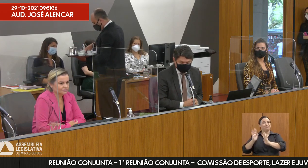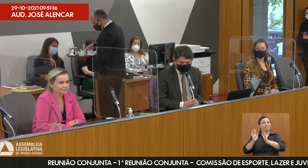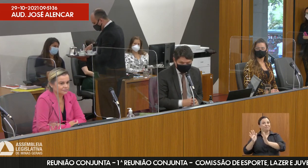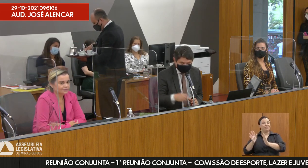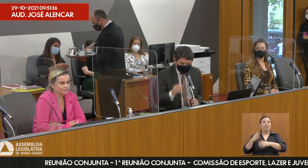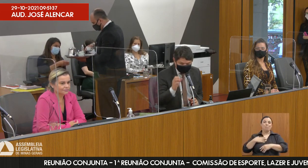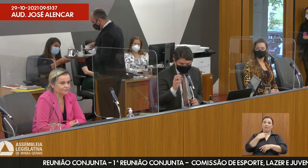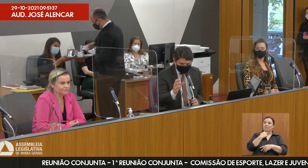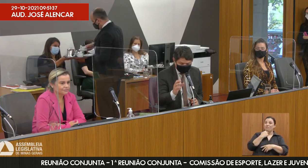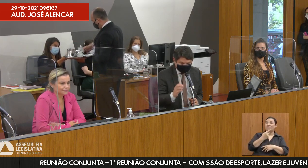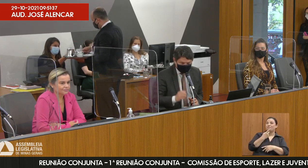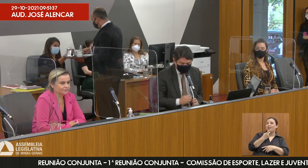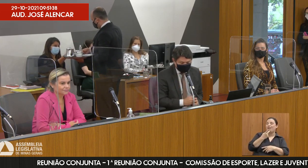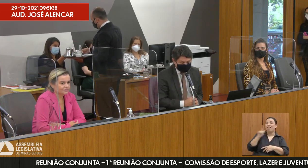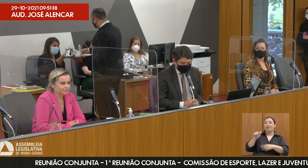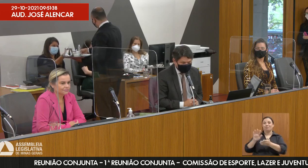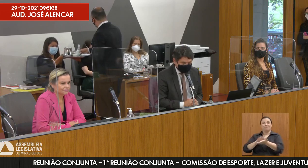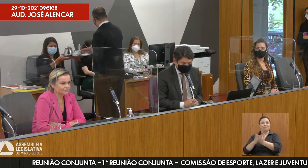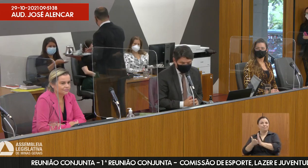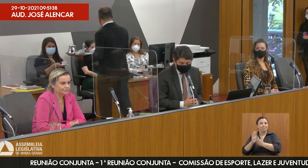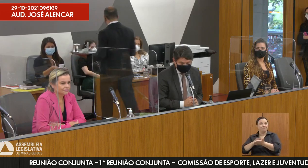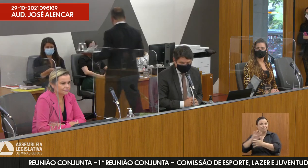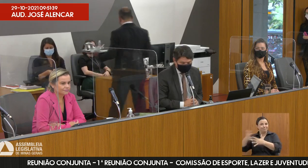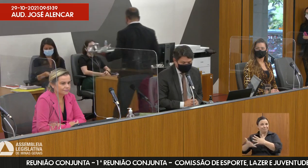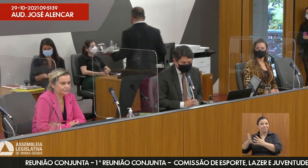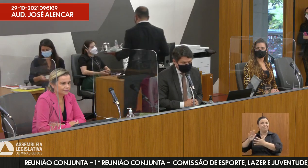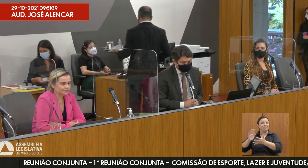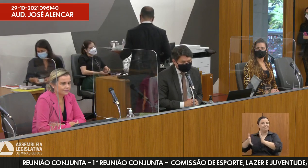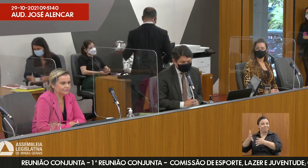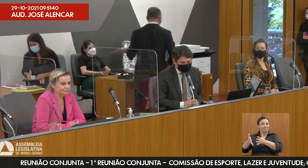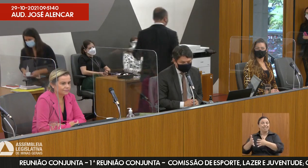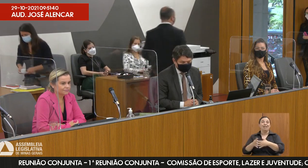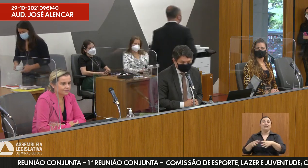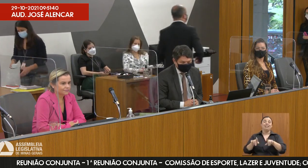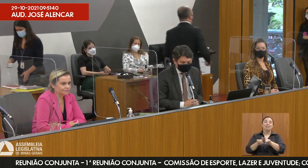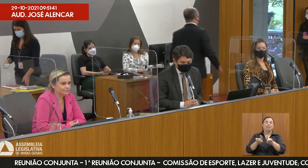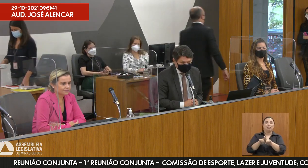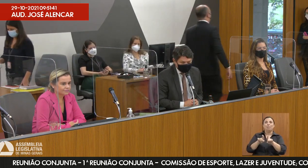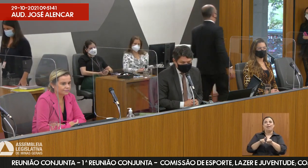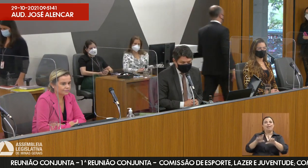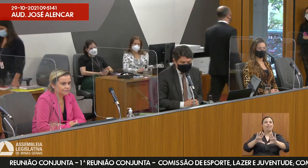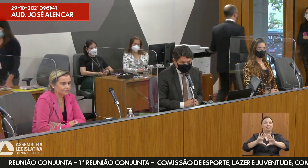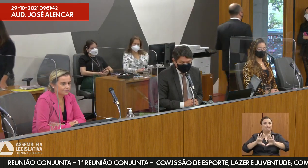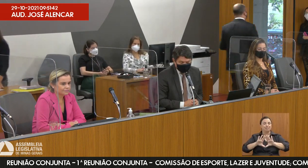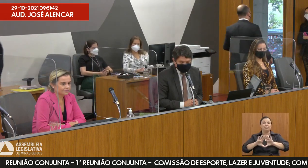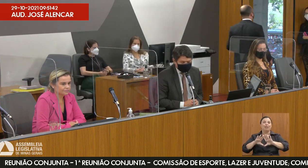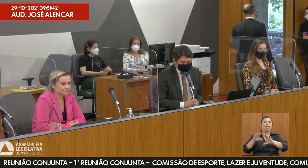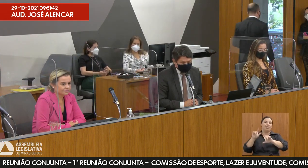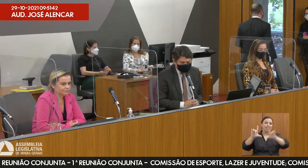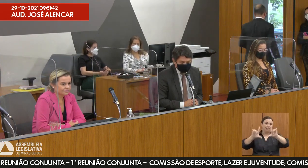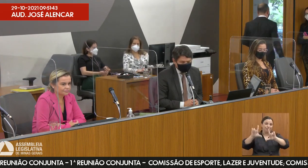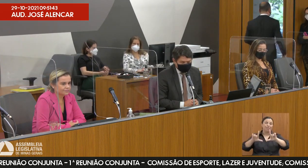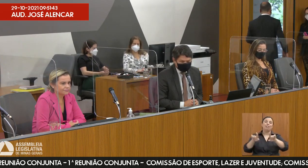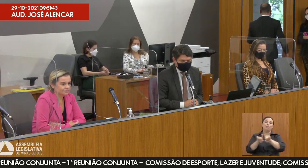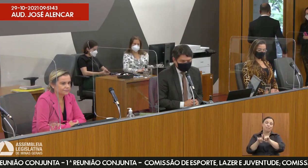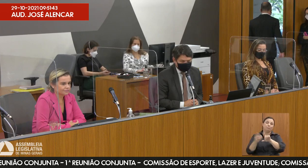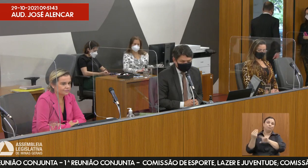agora. O nosso vídeo também tem, a casa se preocupa com isso. E é importantíssimo isso,